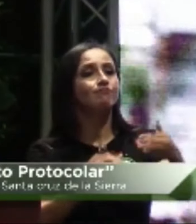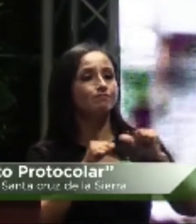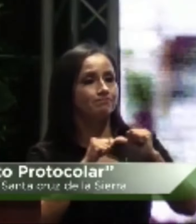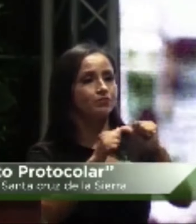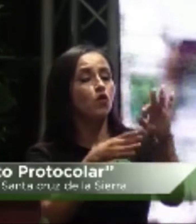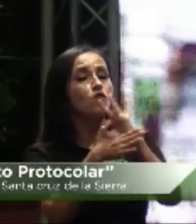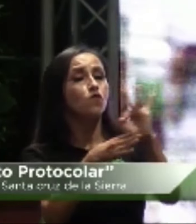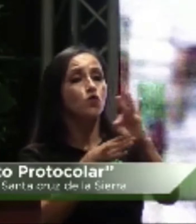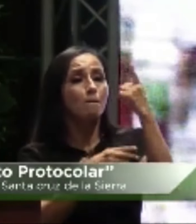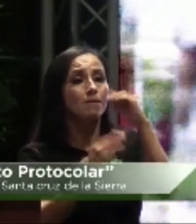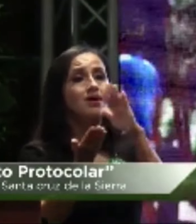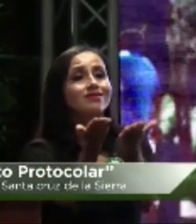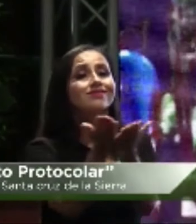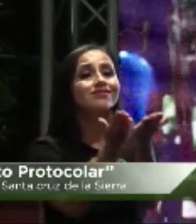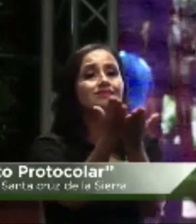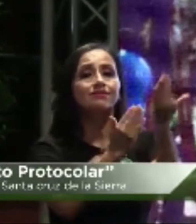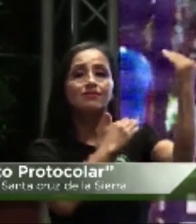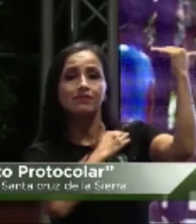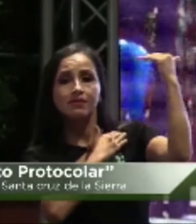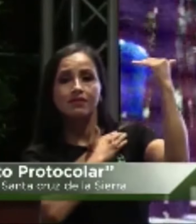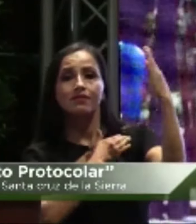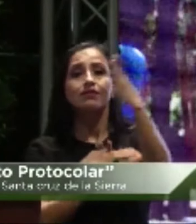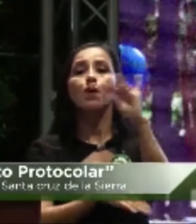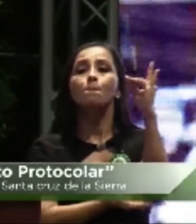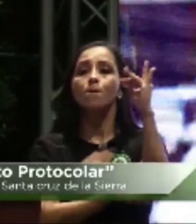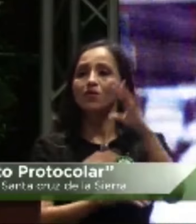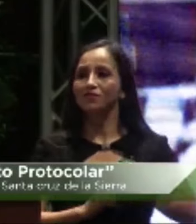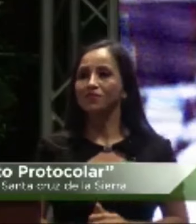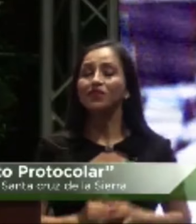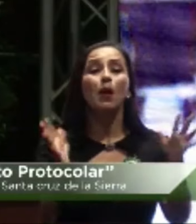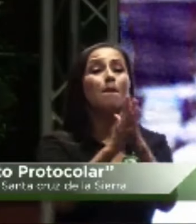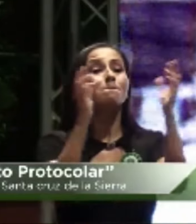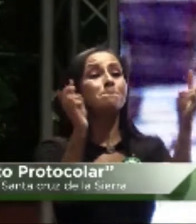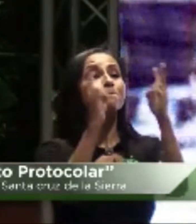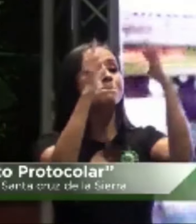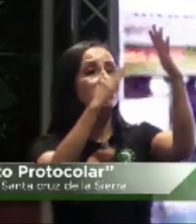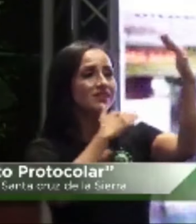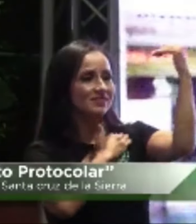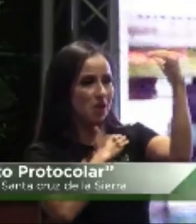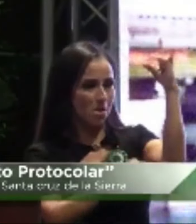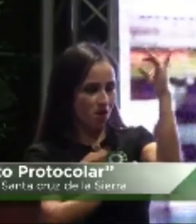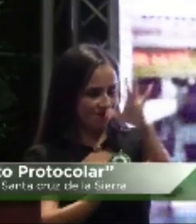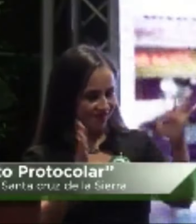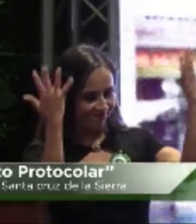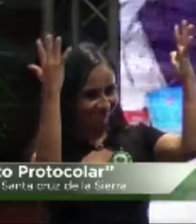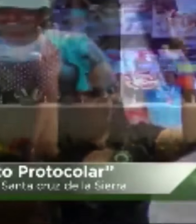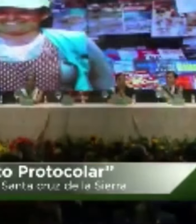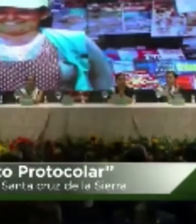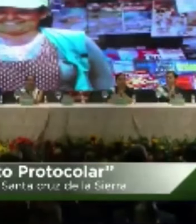para servir a nuestro pueblo de Santa Cruz y al de Bolivia. ¡Que viva Santa Cruz y que viva Bolivia! Muchísimas gracias.